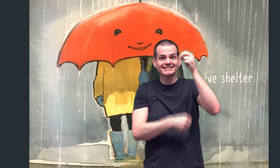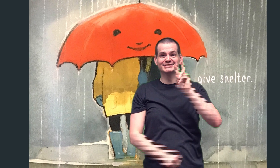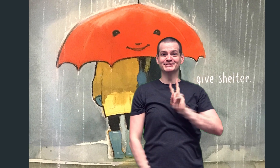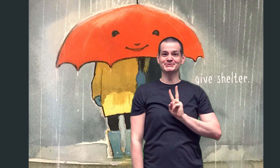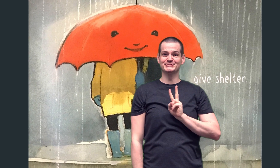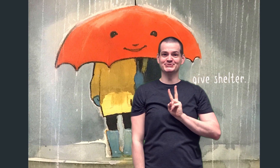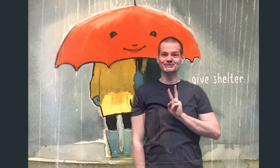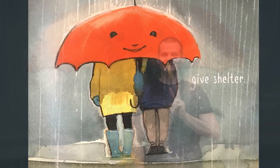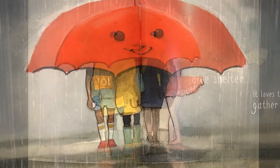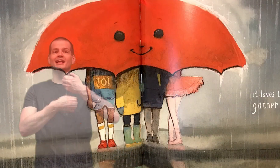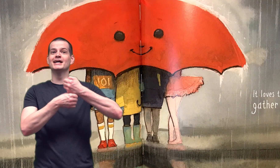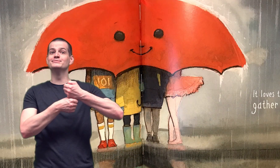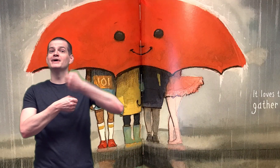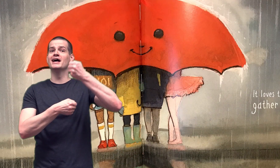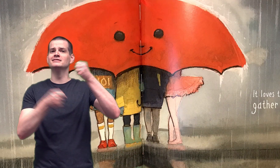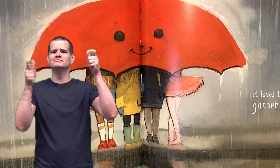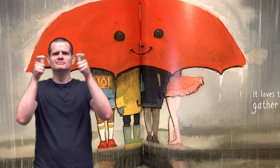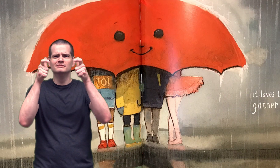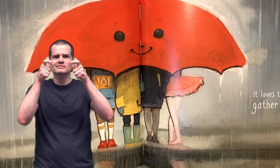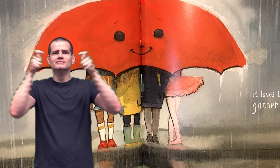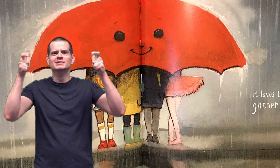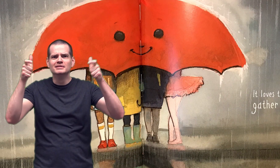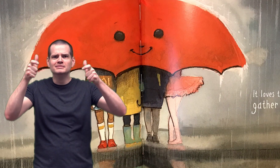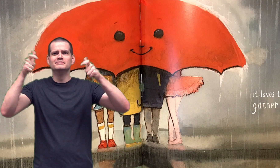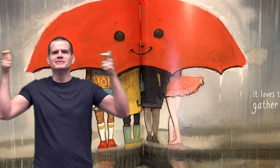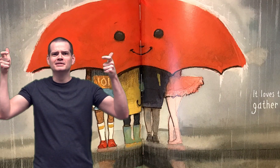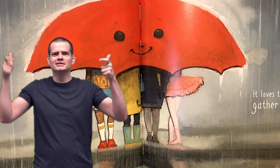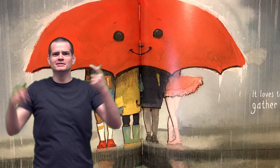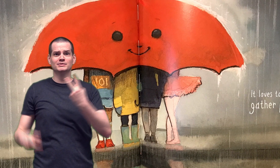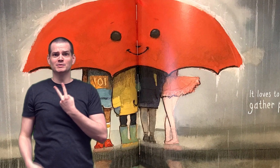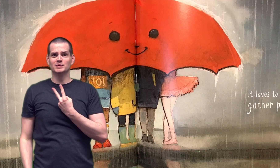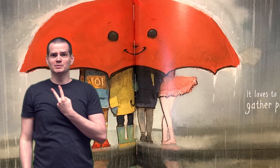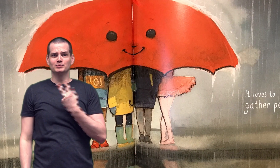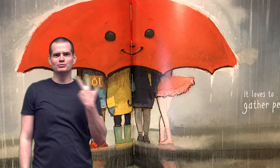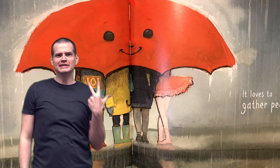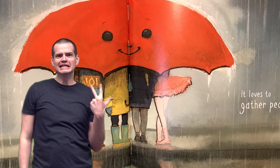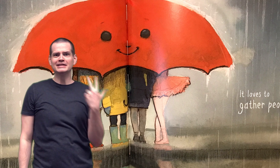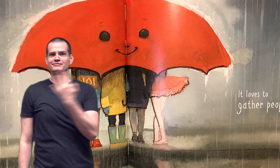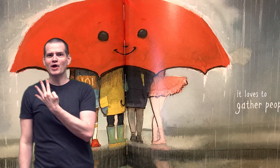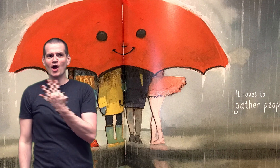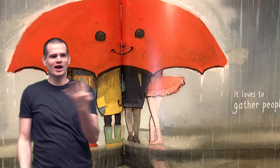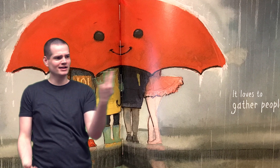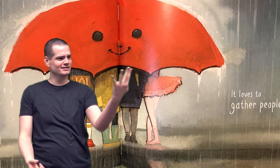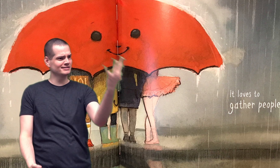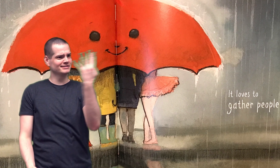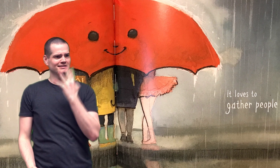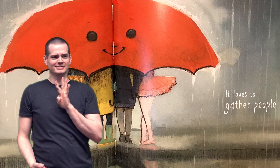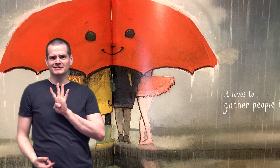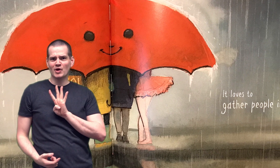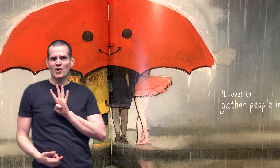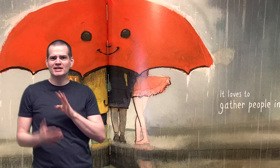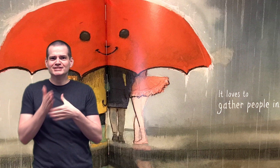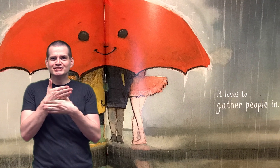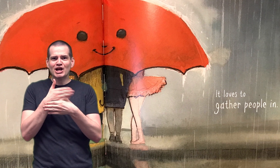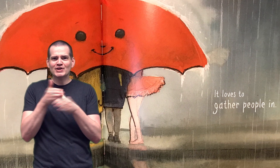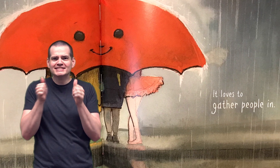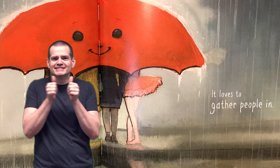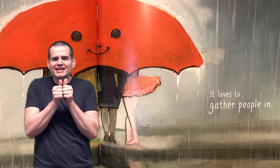un paraguas. Este paraguas sigue creciendo y pueden haber dos, tres, cuatro personas compartiendo un